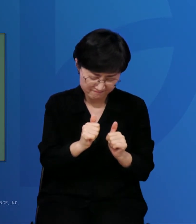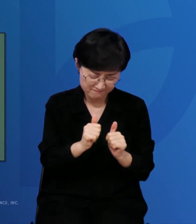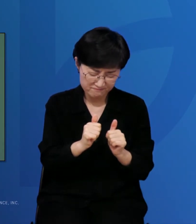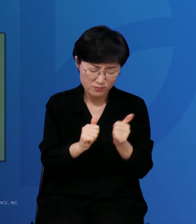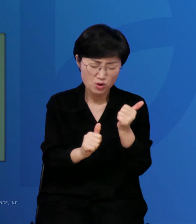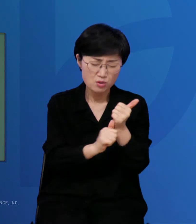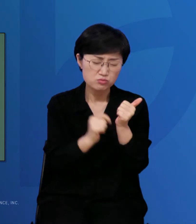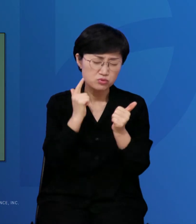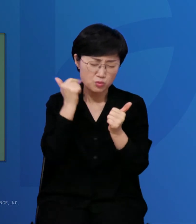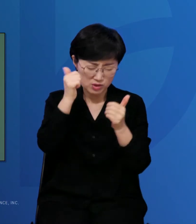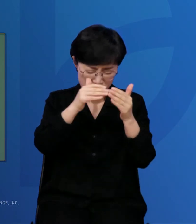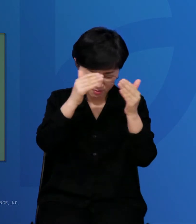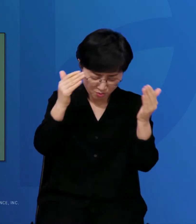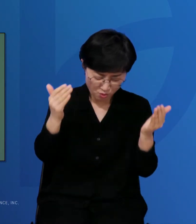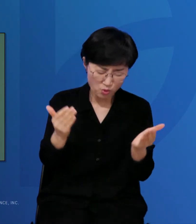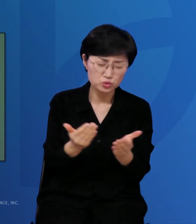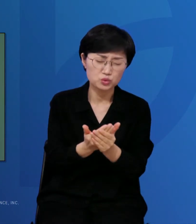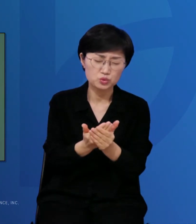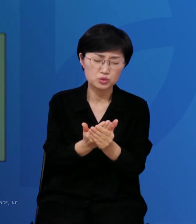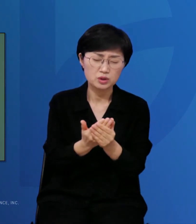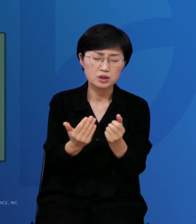은혜로 충만하게 하옵소서.